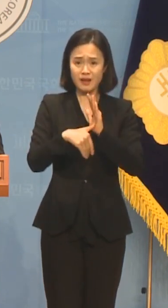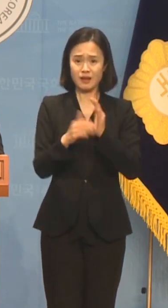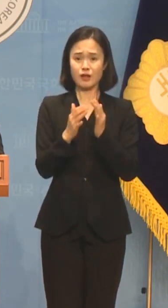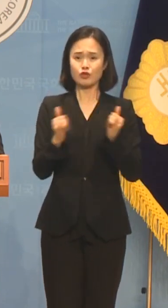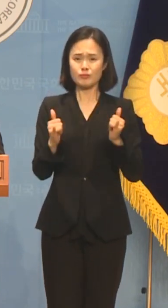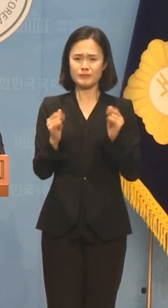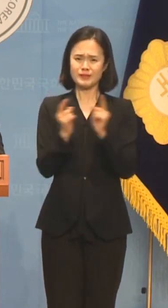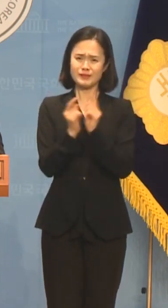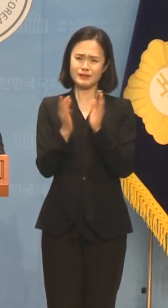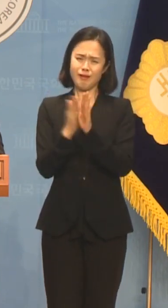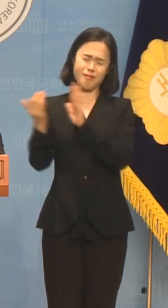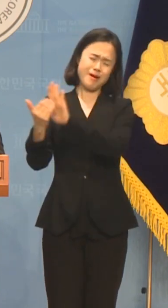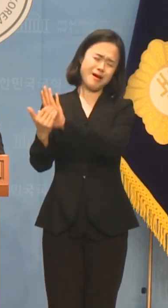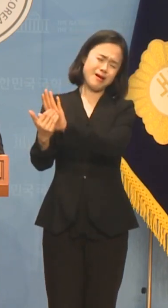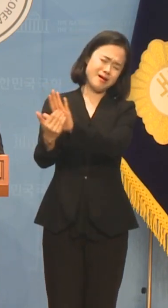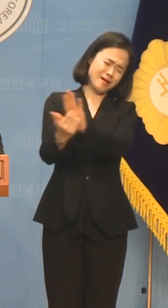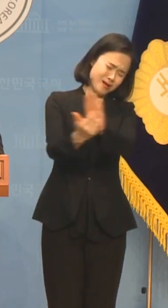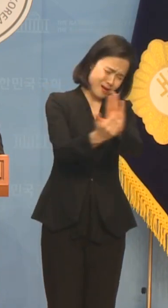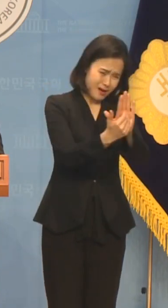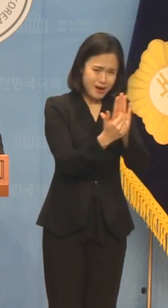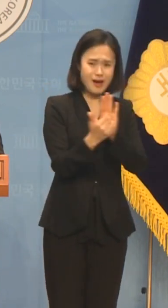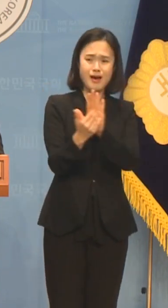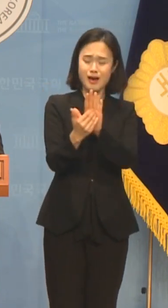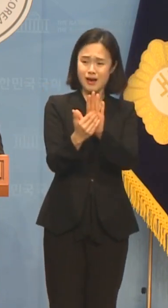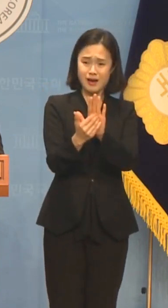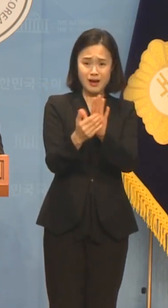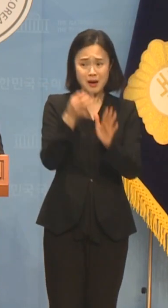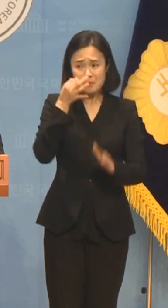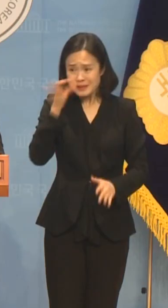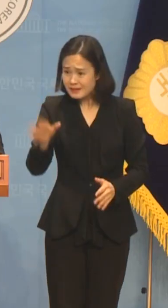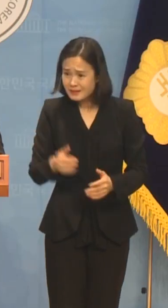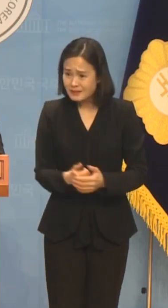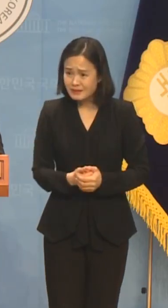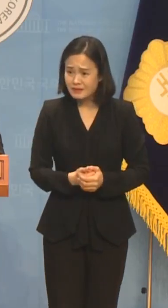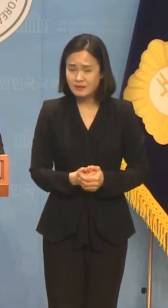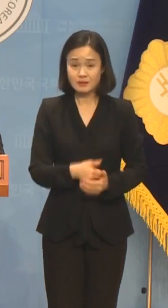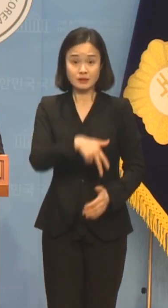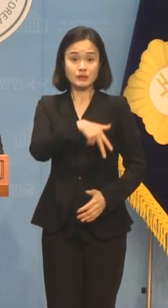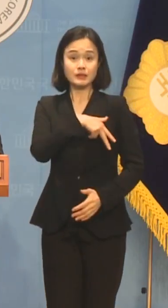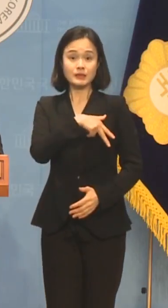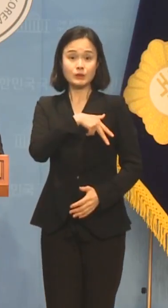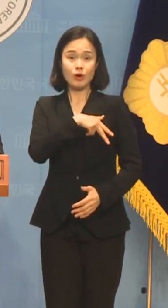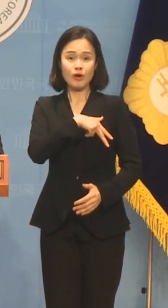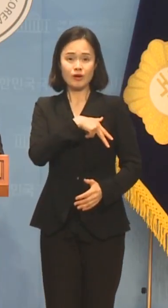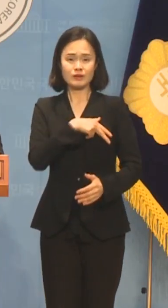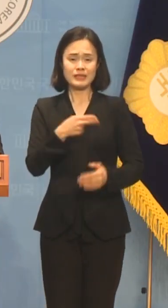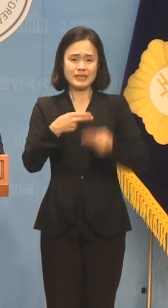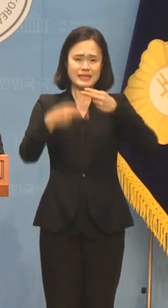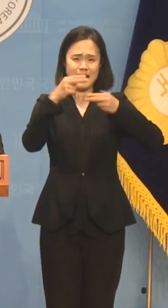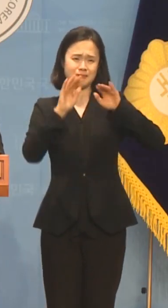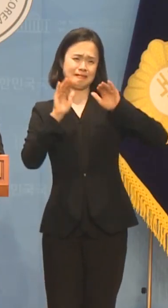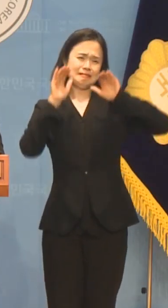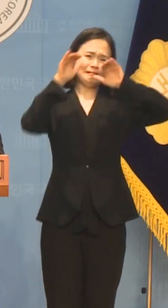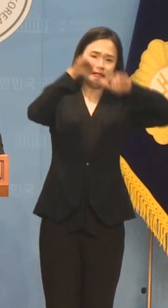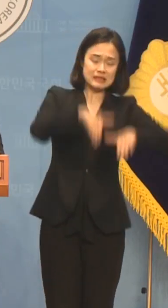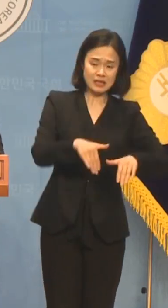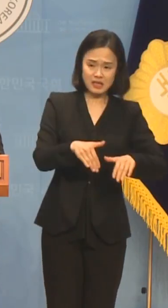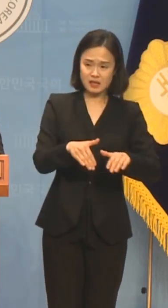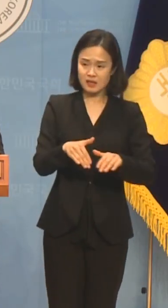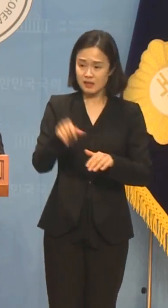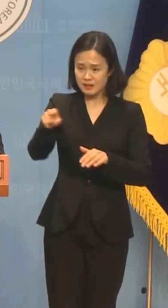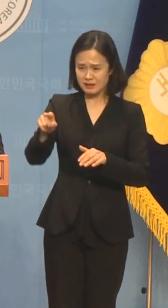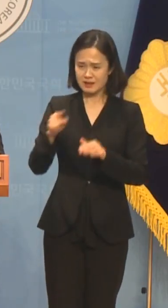담장을 넘어가 계엄을 해제시킨 국회의원들을 못 봤습니까? 아직도